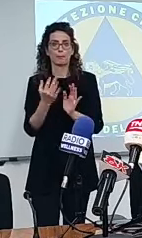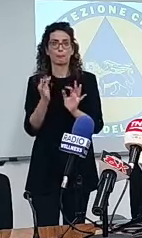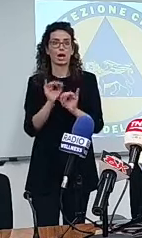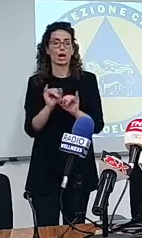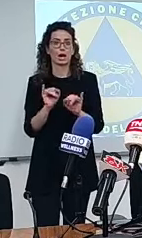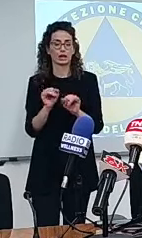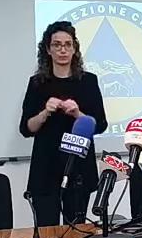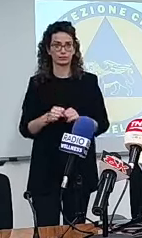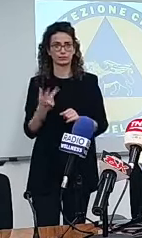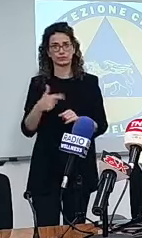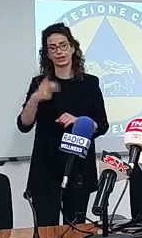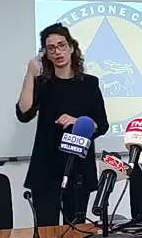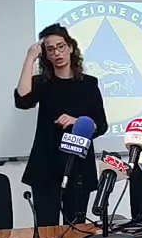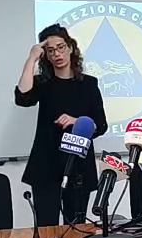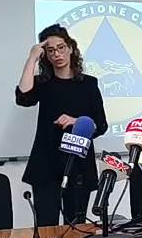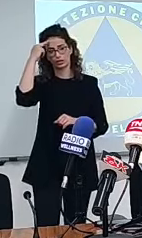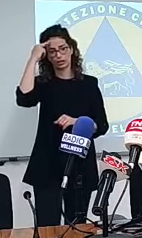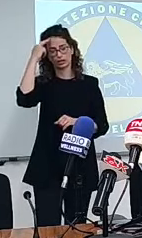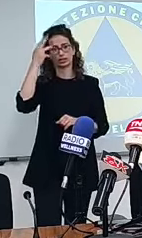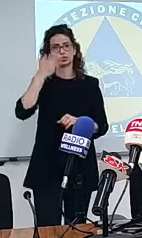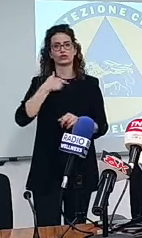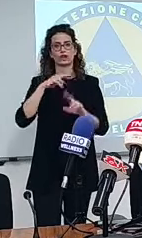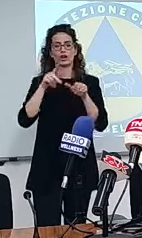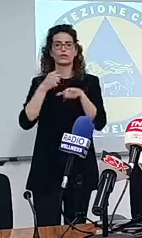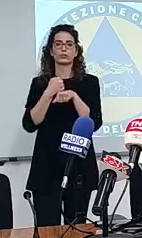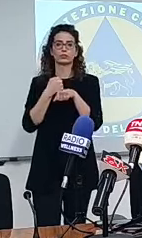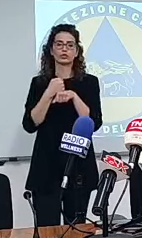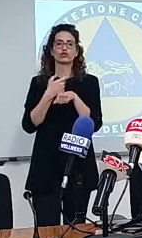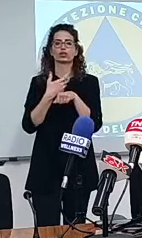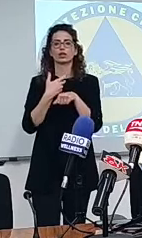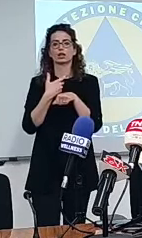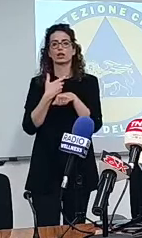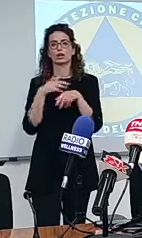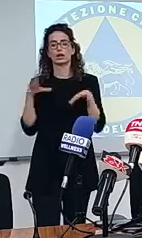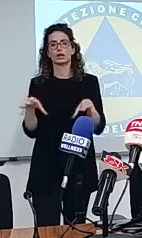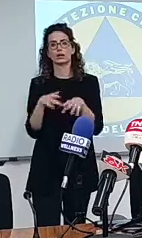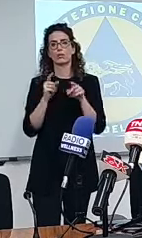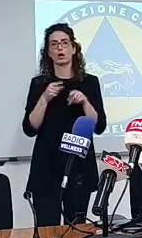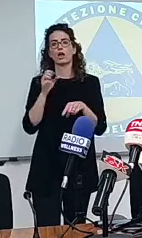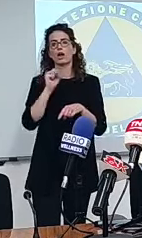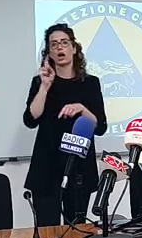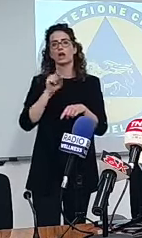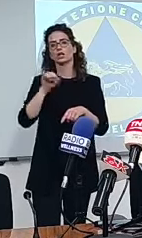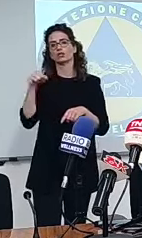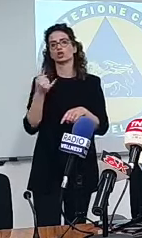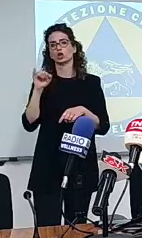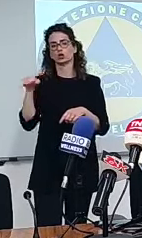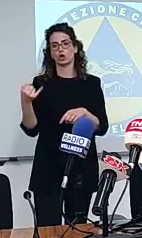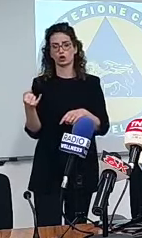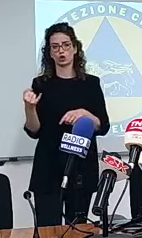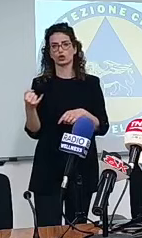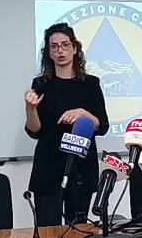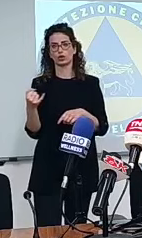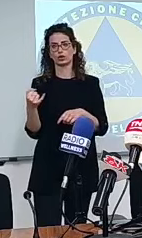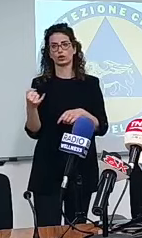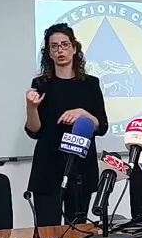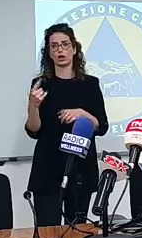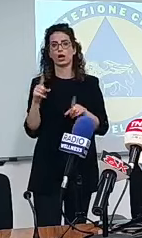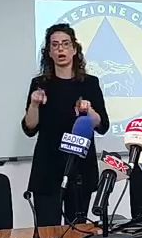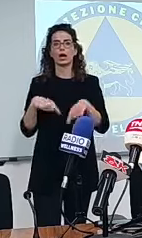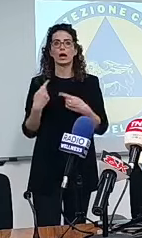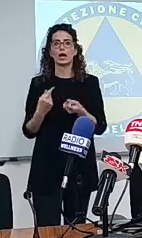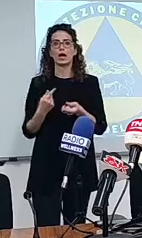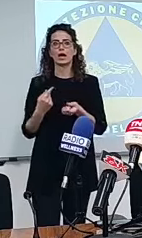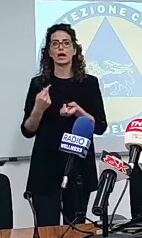perché se vi ricordate bene tutto il discorso delle farmacie era partito con AstraZeneca e Johnson & Johnson, poi in corso sono cambiate